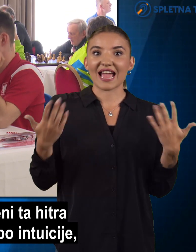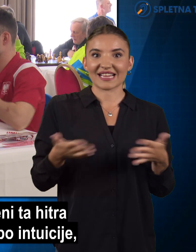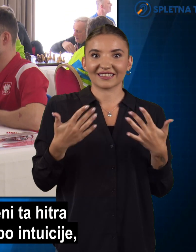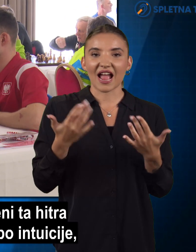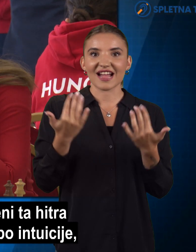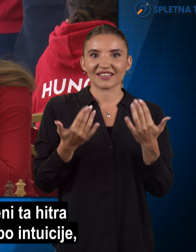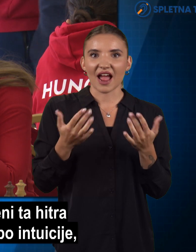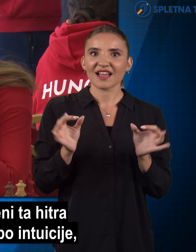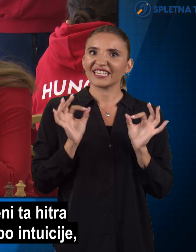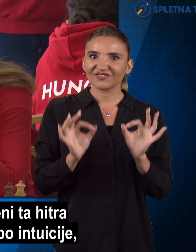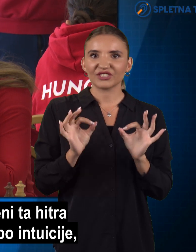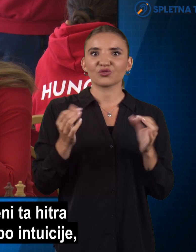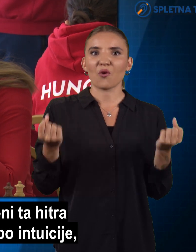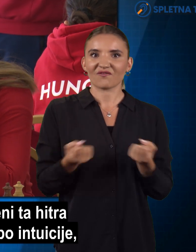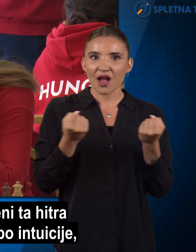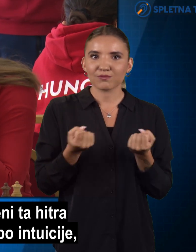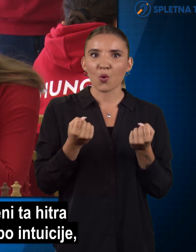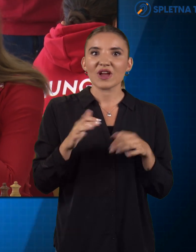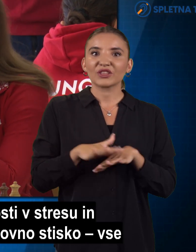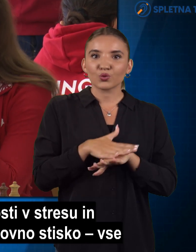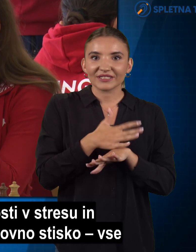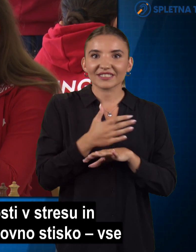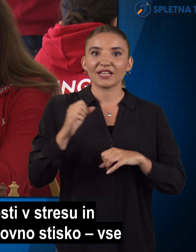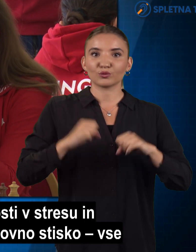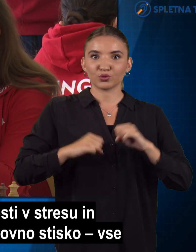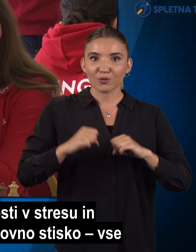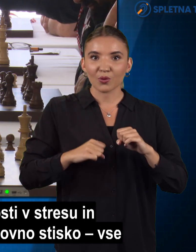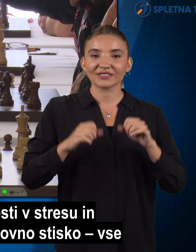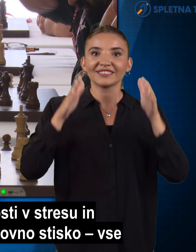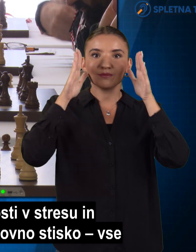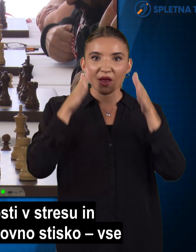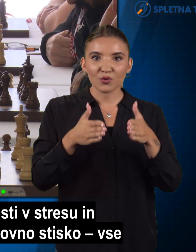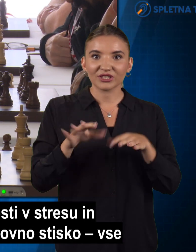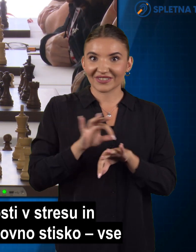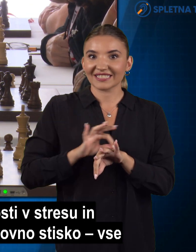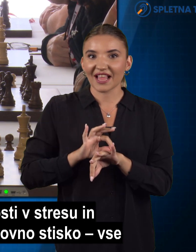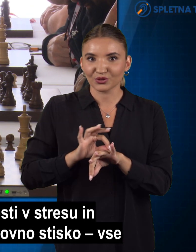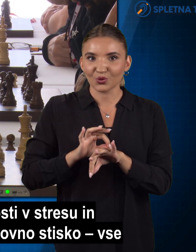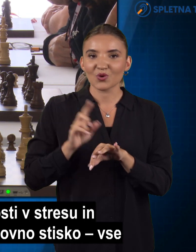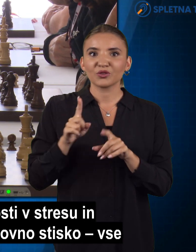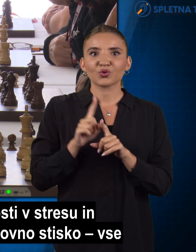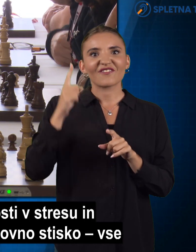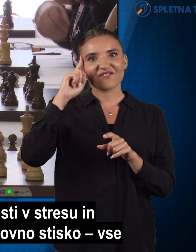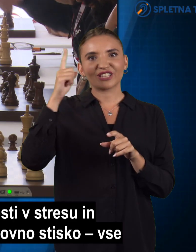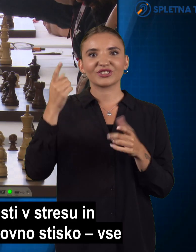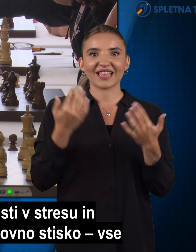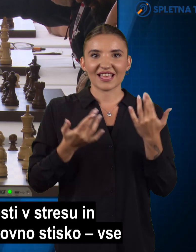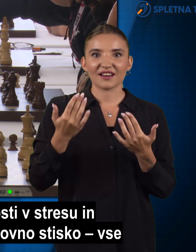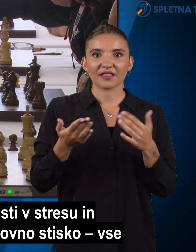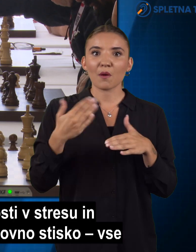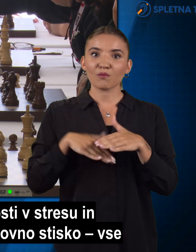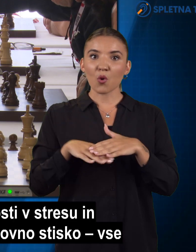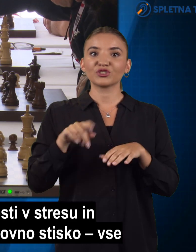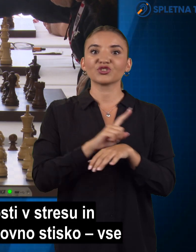hitra igra izvrstno vadbo intuicije, sposobnosti zbranosti v stresu in veščine igranja pod